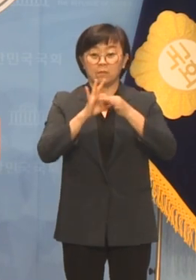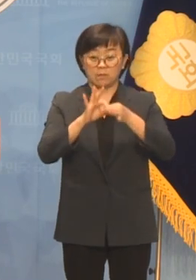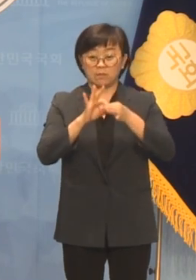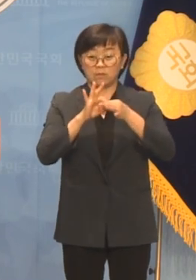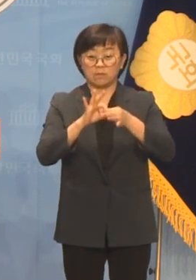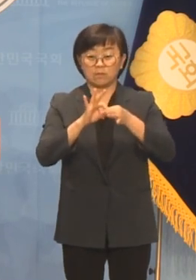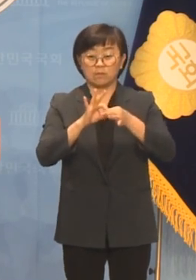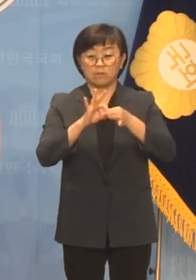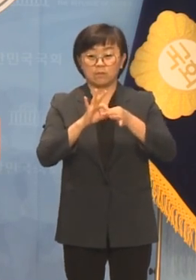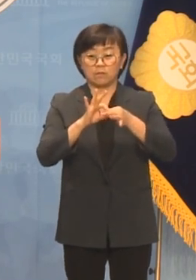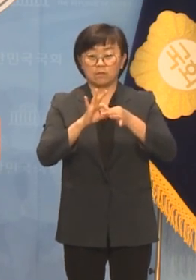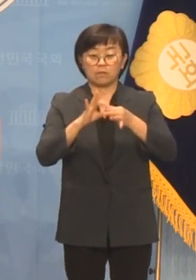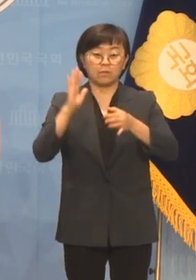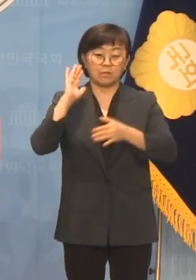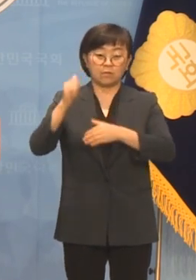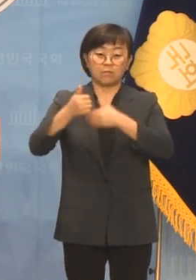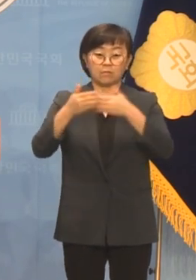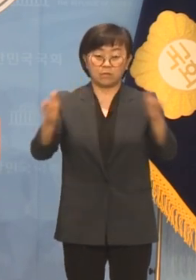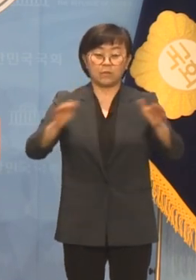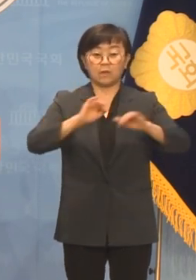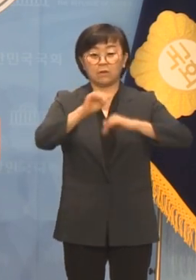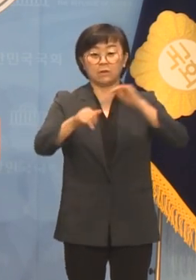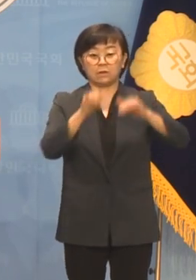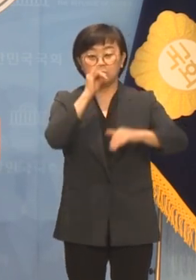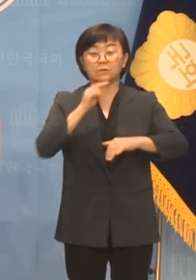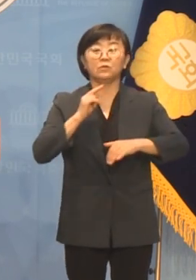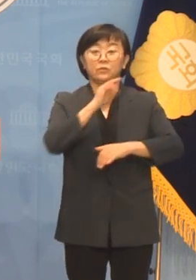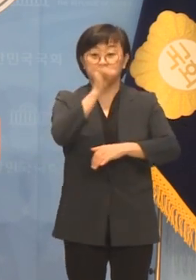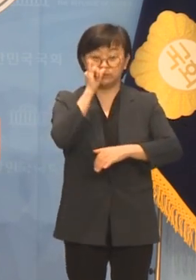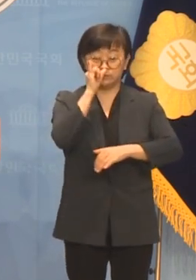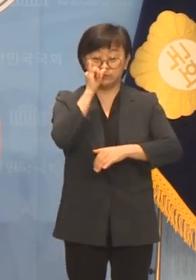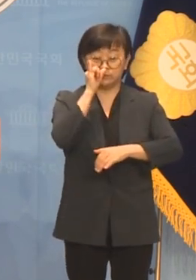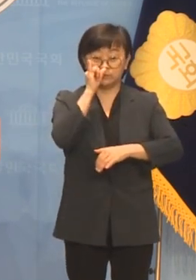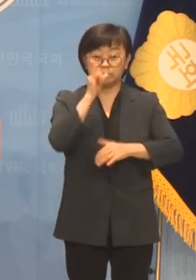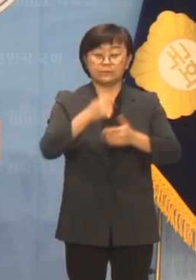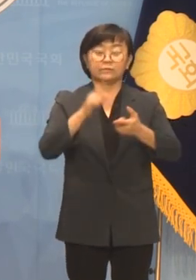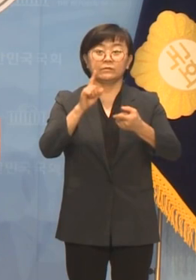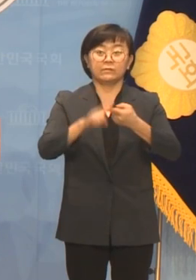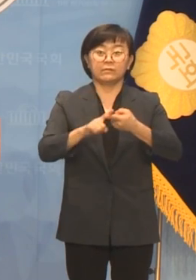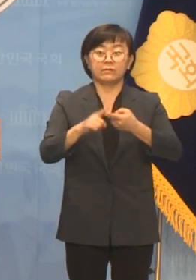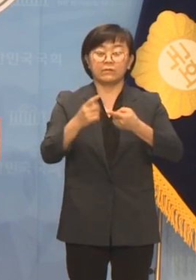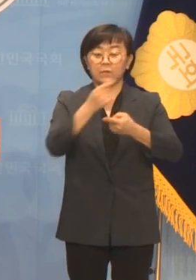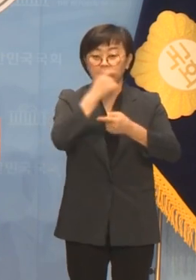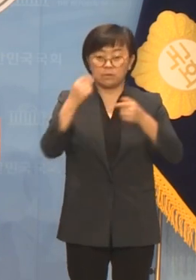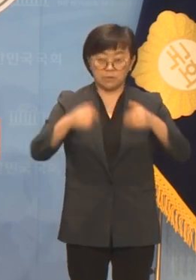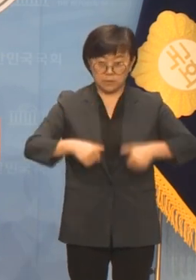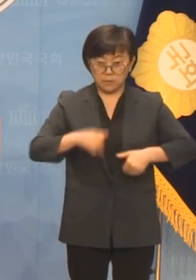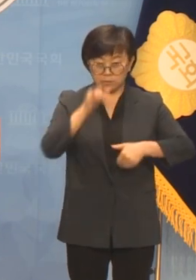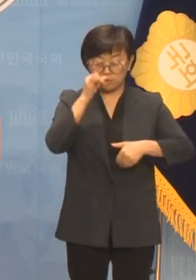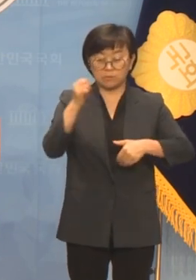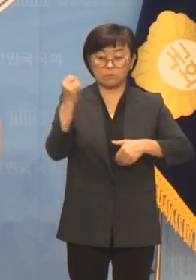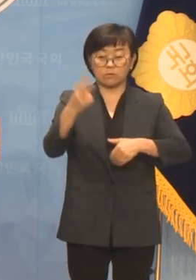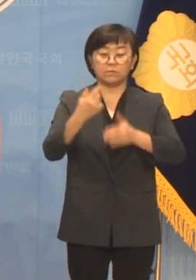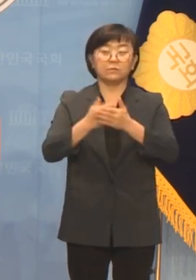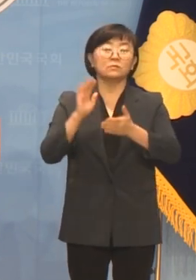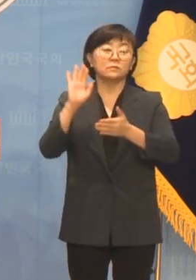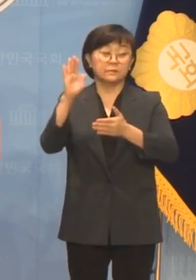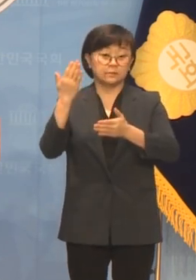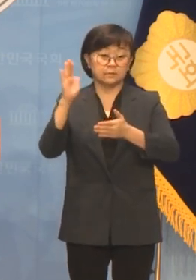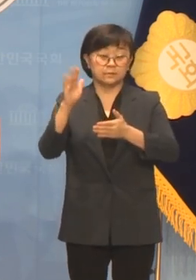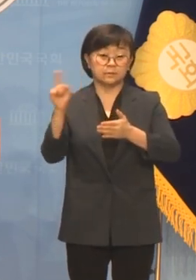대해서 대통령실이 관여했다는 의혹이 제기된 바가 있습니다. 그 부분도 짚어봐야 되고, 최근에는